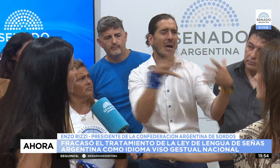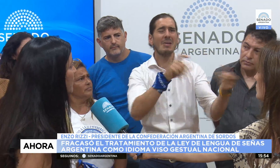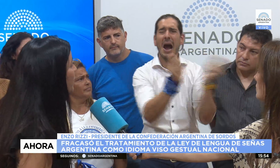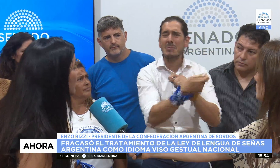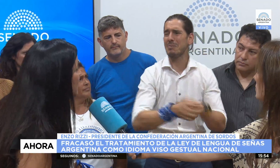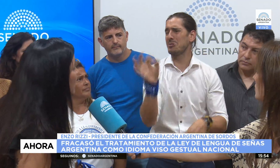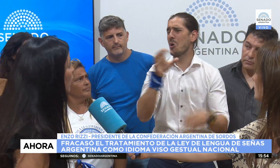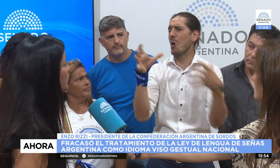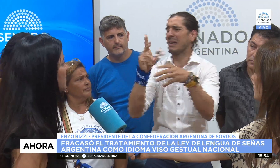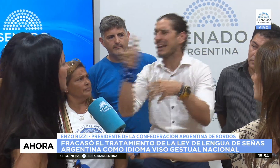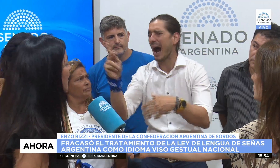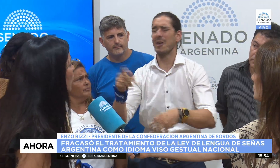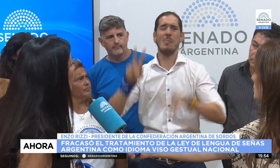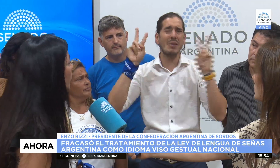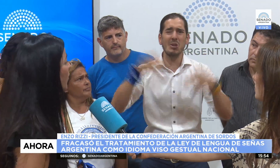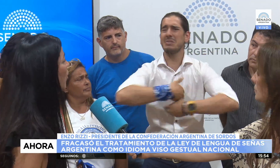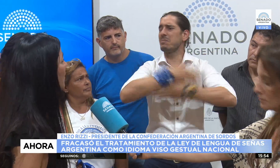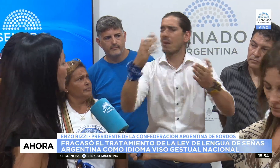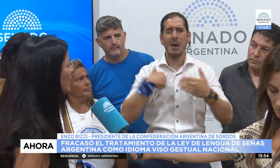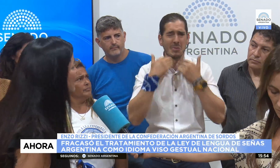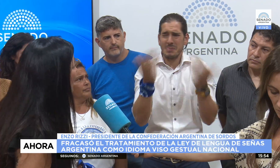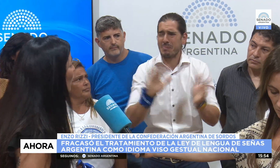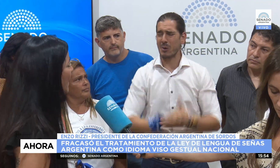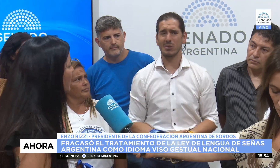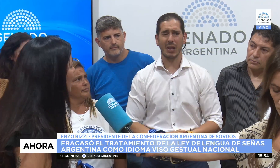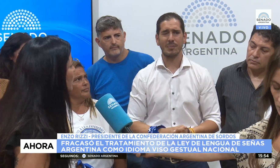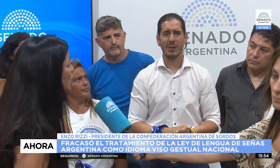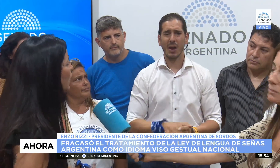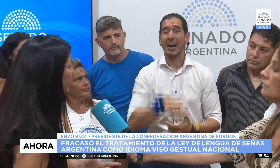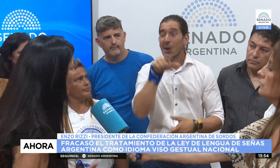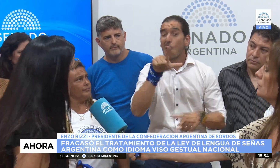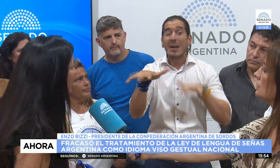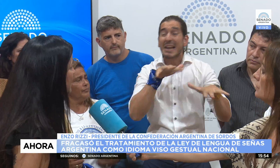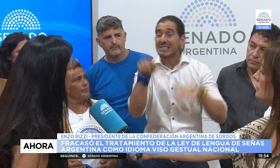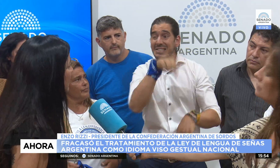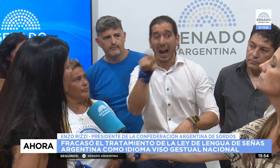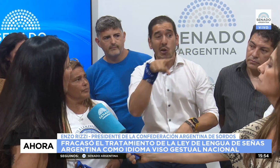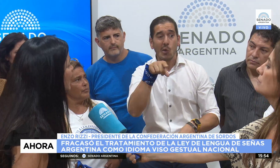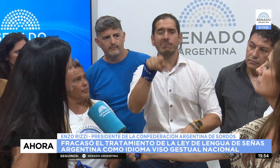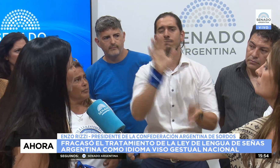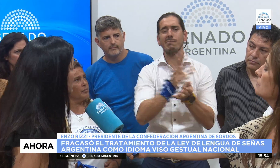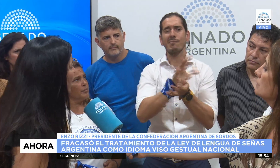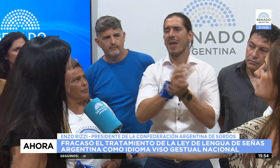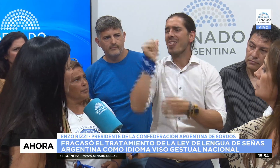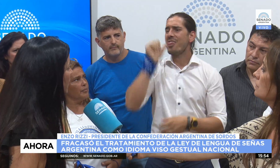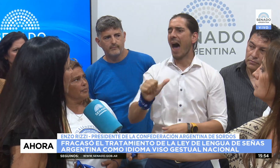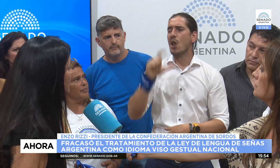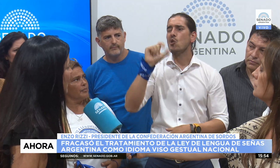temas políticos, si es de un grupo peronista o de Cambiemos o de lo que fuere, ¿sí? Pero esta situación, ¿sí?, es